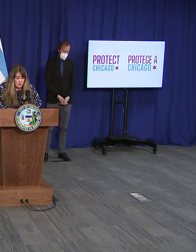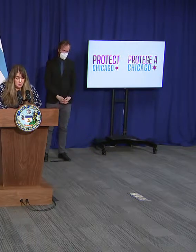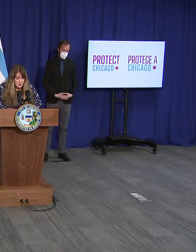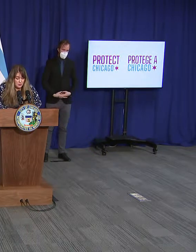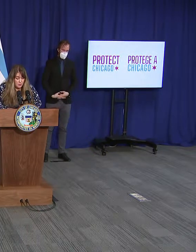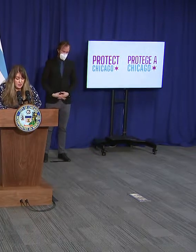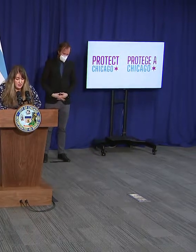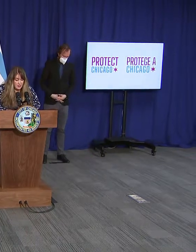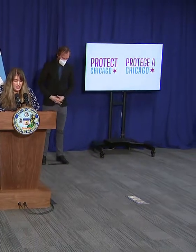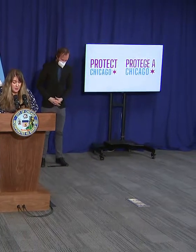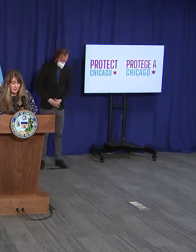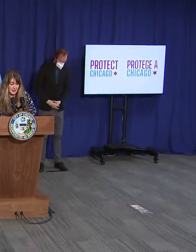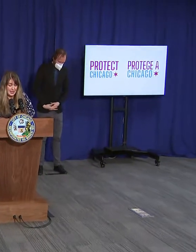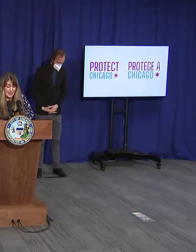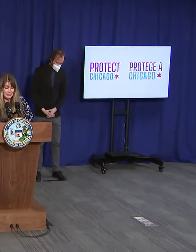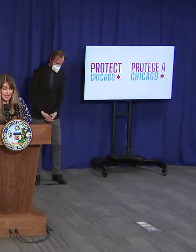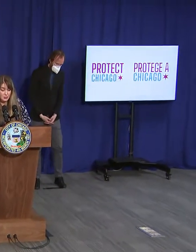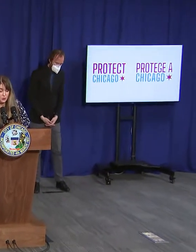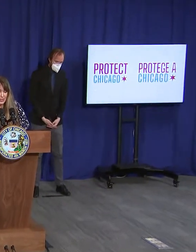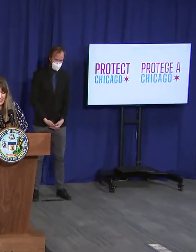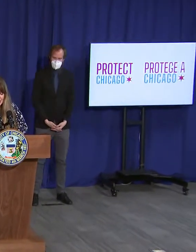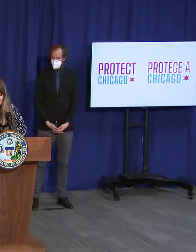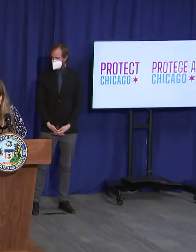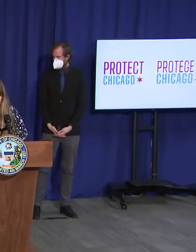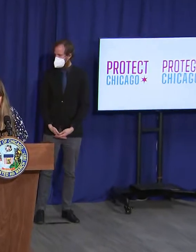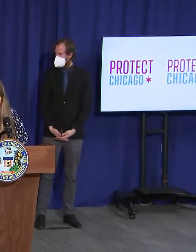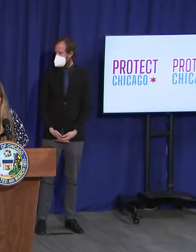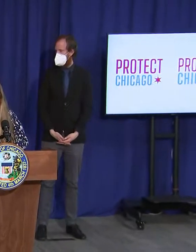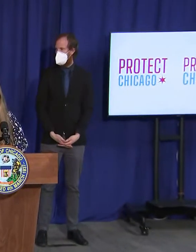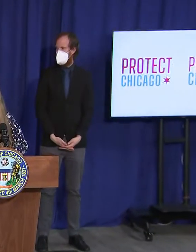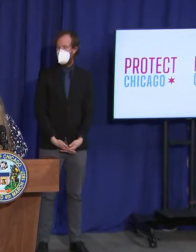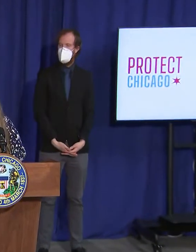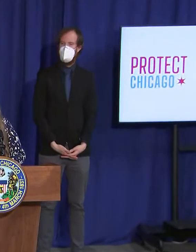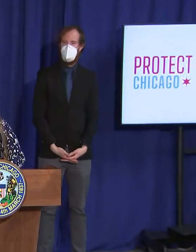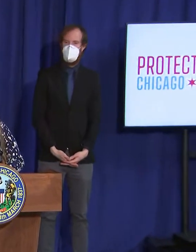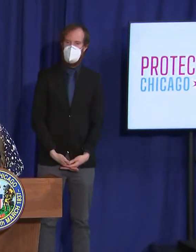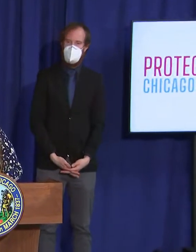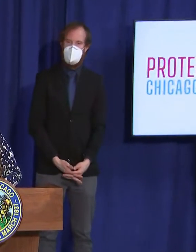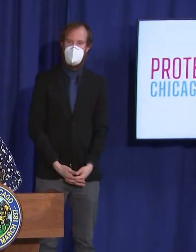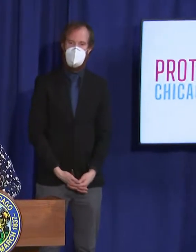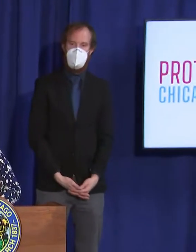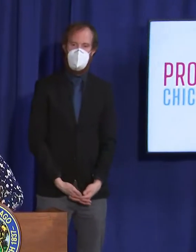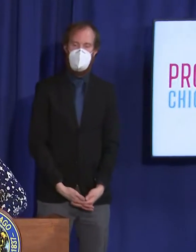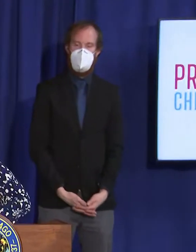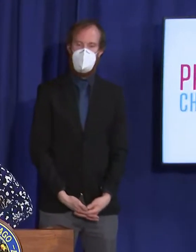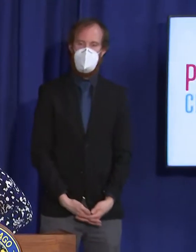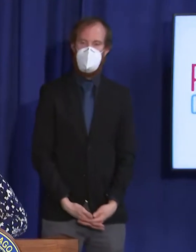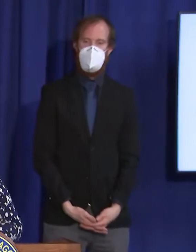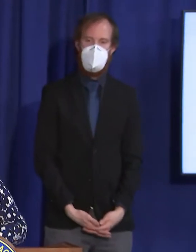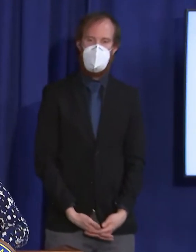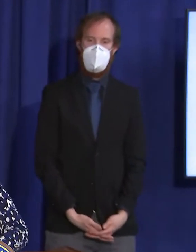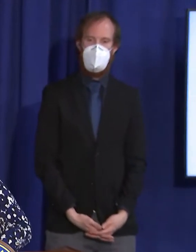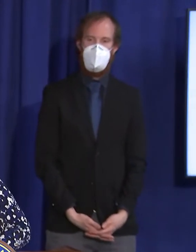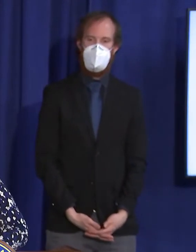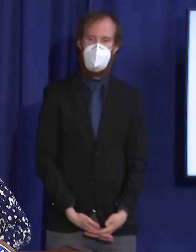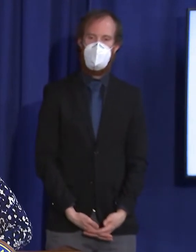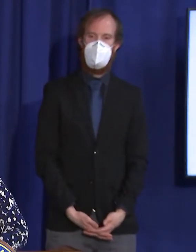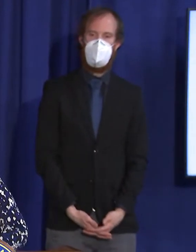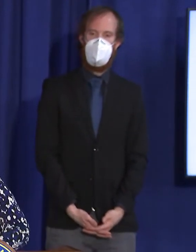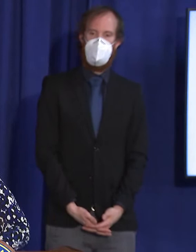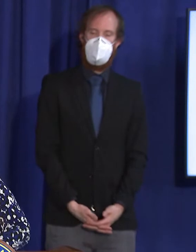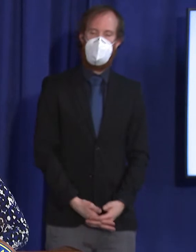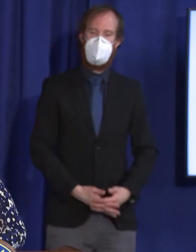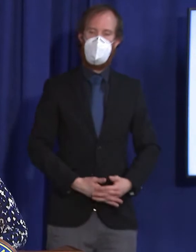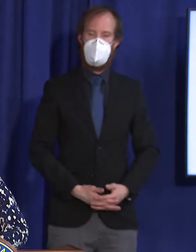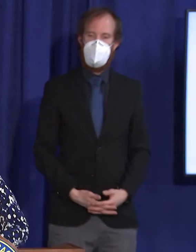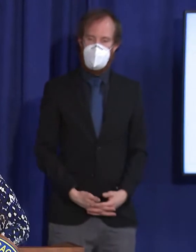nos encontramos hoy en día para las actualizaciones de esta semana. Lamentablemente, el mundo sigue combatiendo